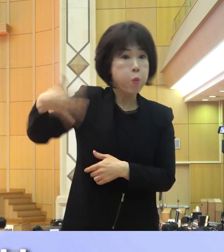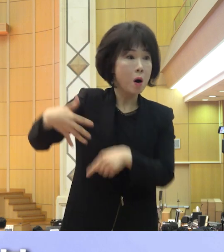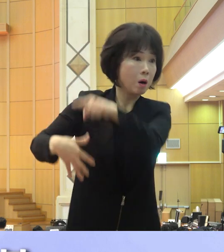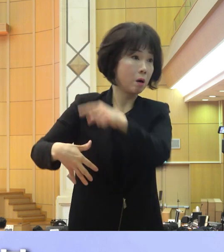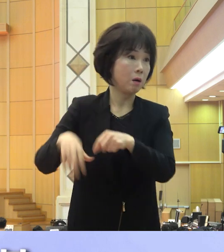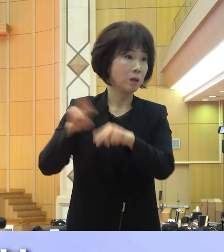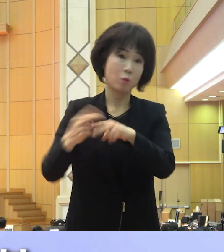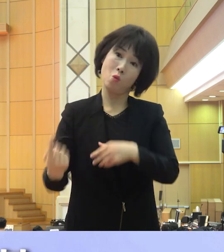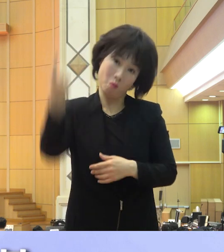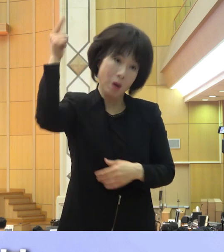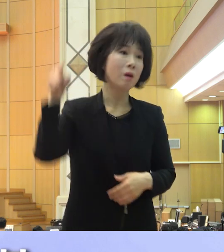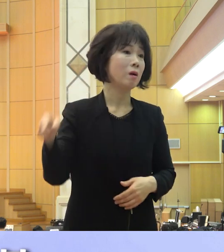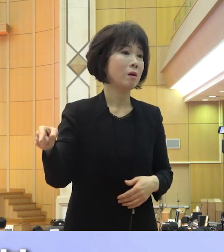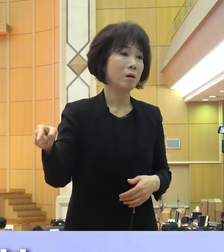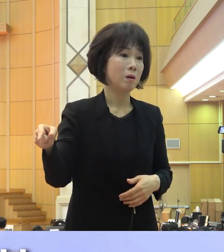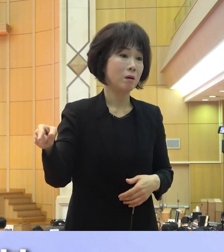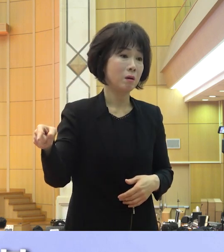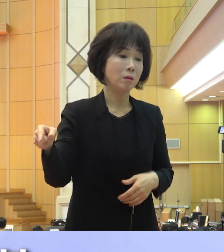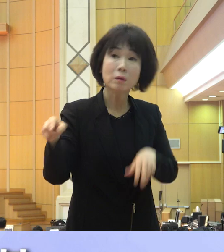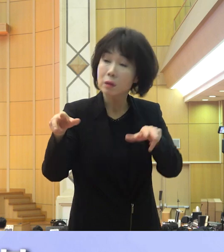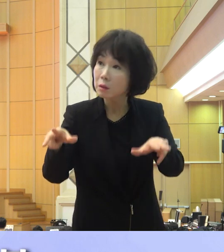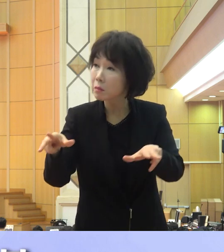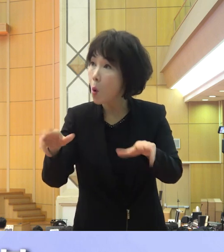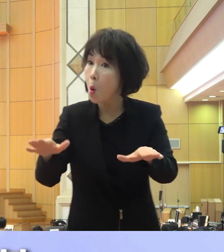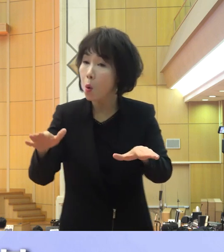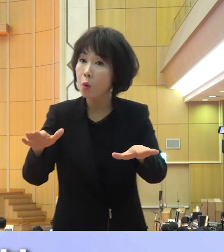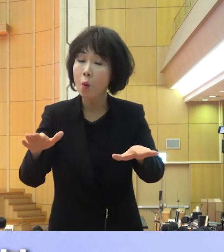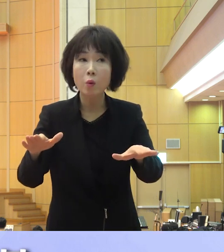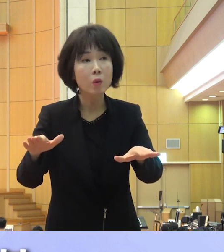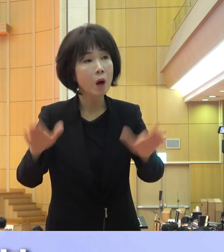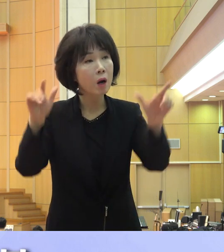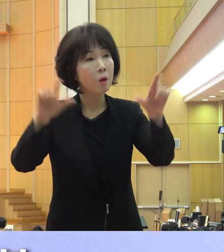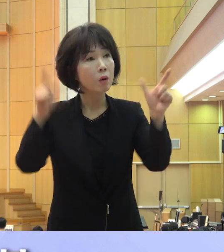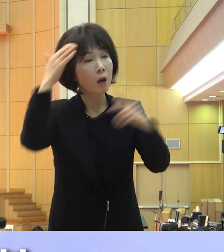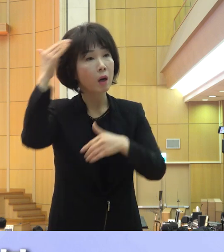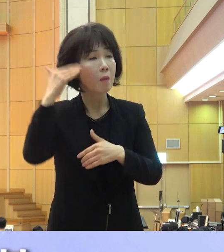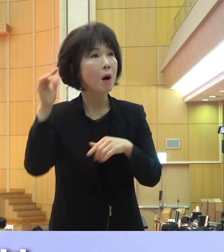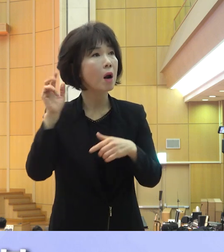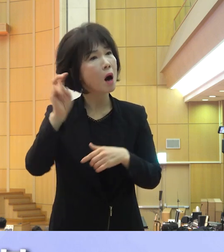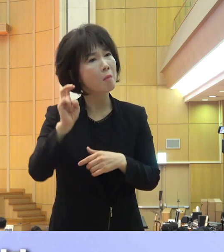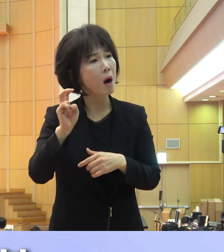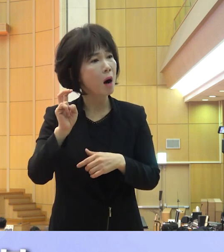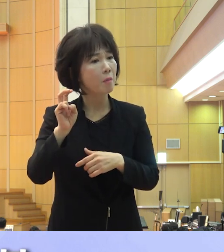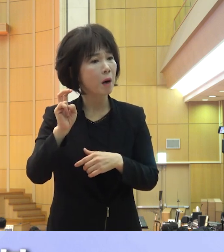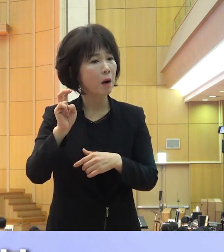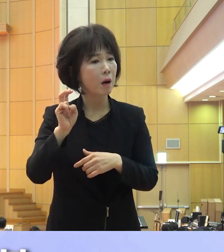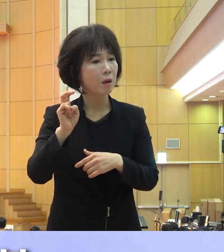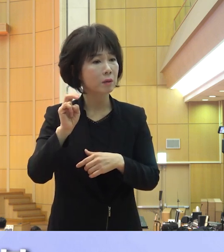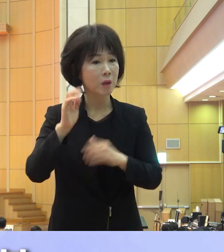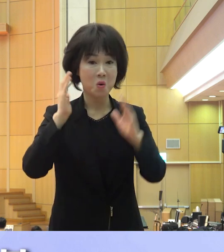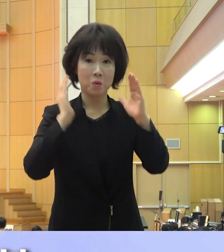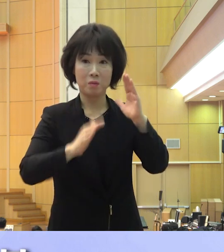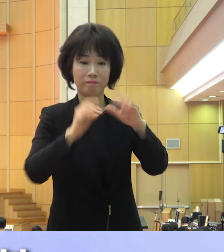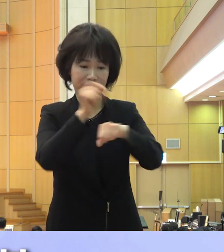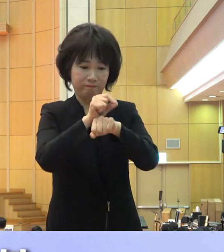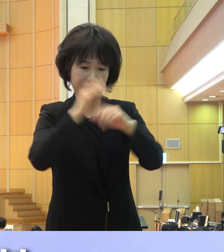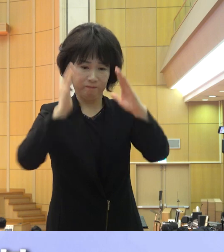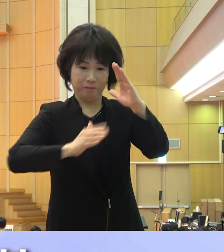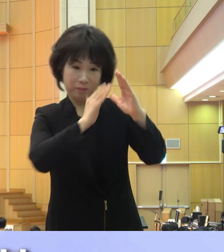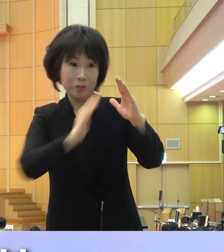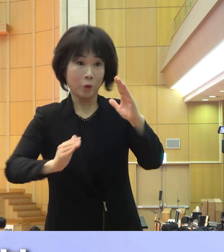걸 살펴보니까 현재 우리나라의 현재 관직에 있는